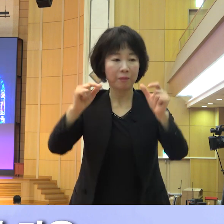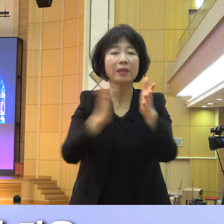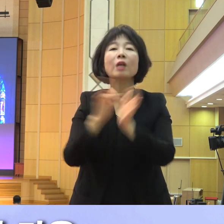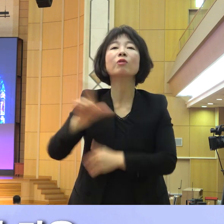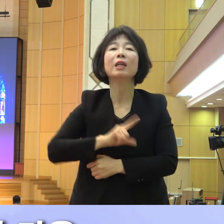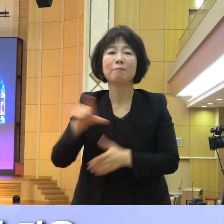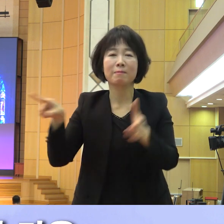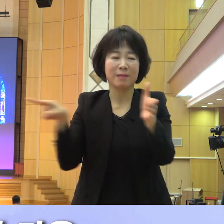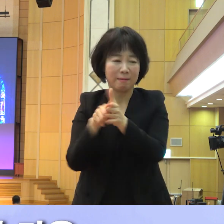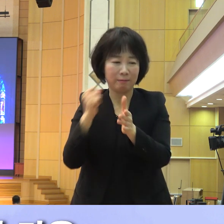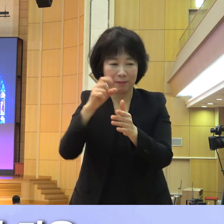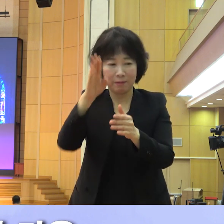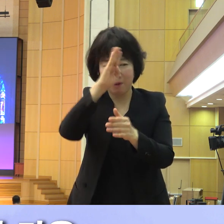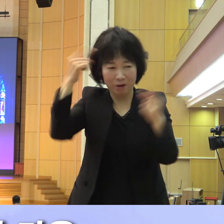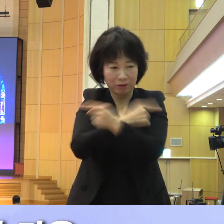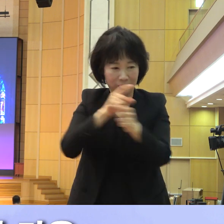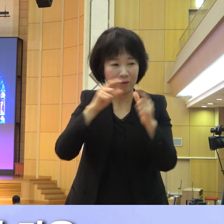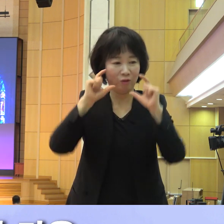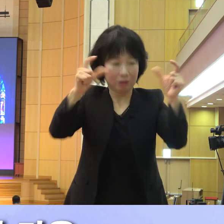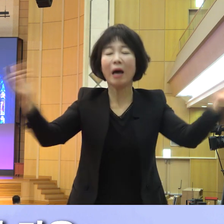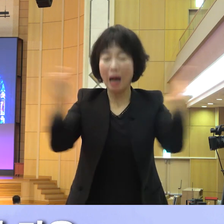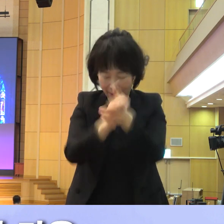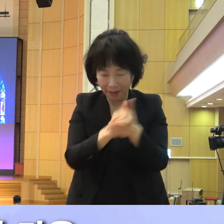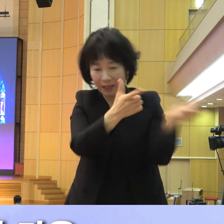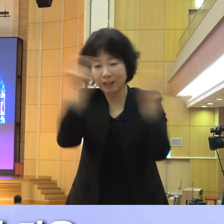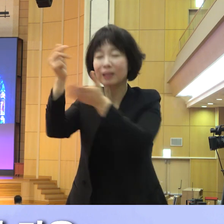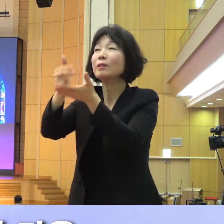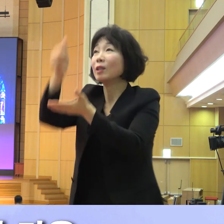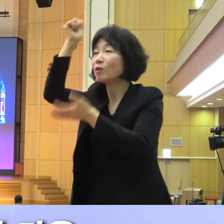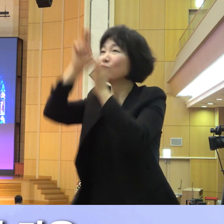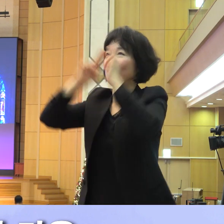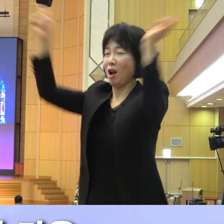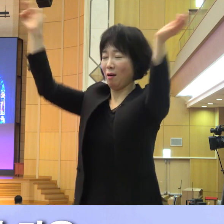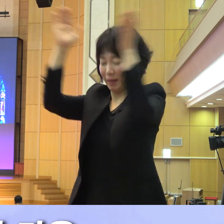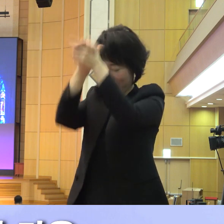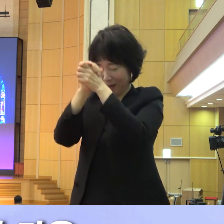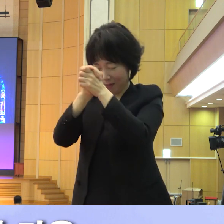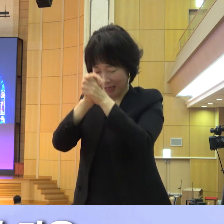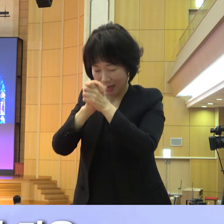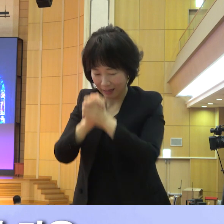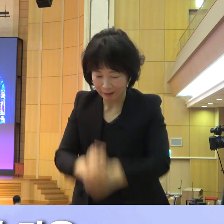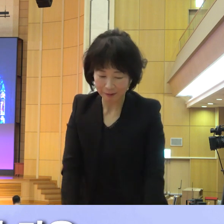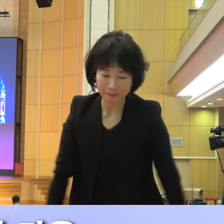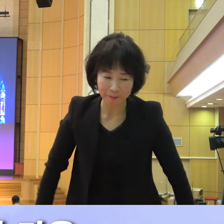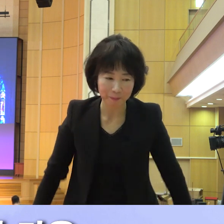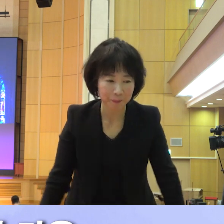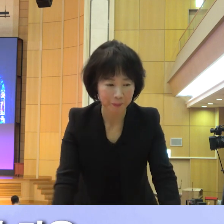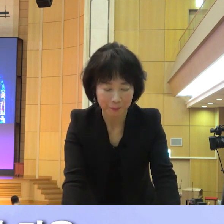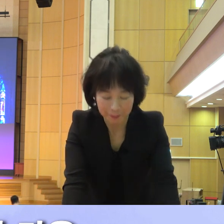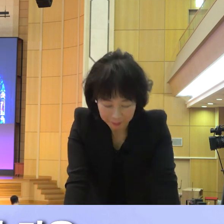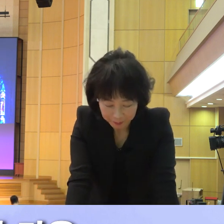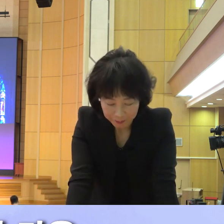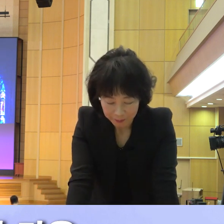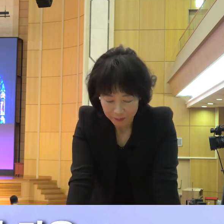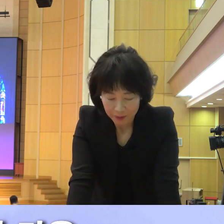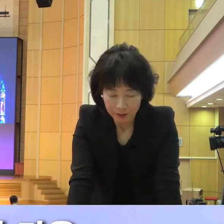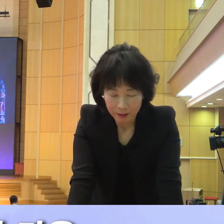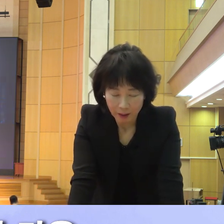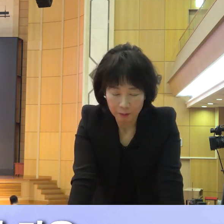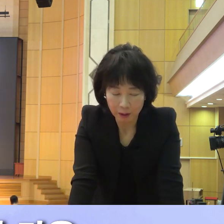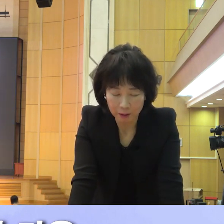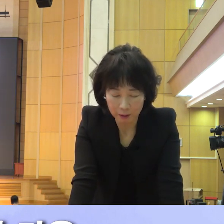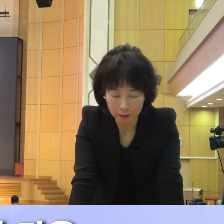믿음대로 될지어다. 주여 앞으로 기도합니다. 주여, 살아계신 하나님 아버지여, 은혜와 사랑을 감사드립니다.